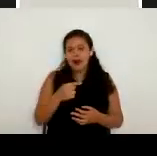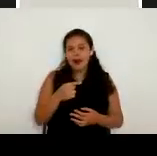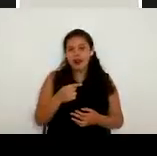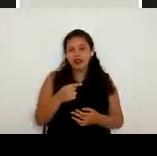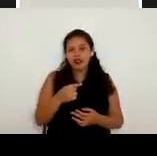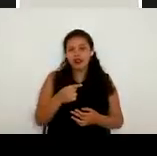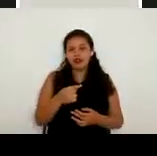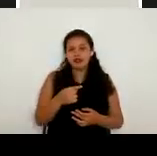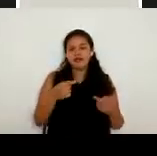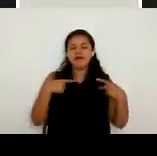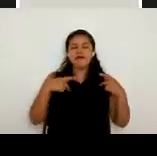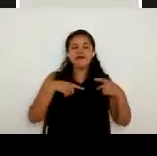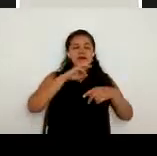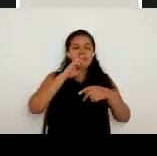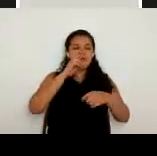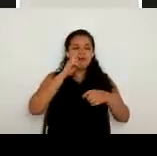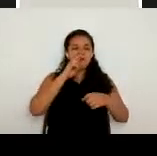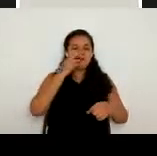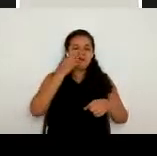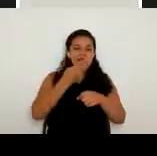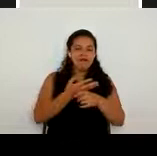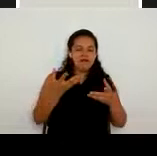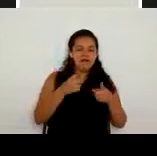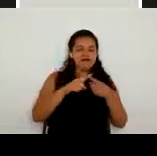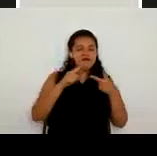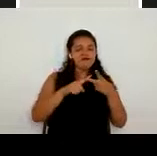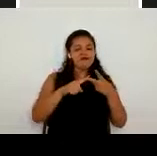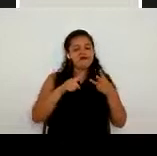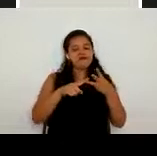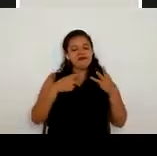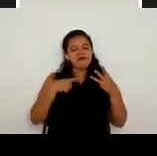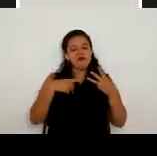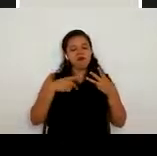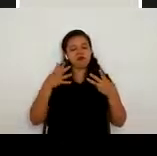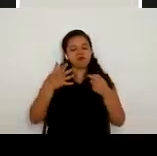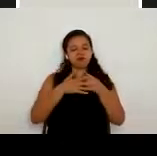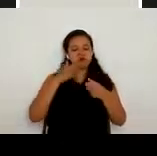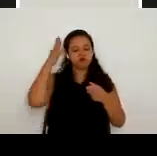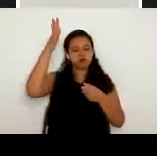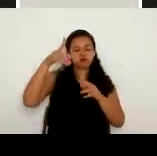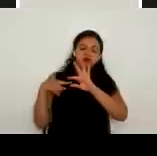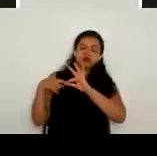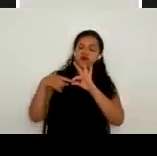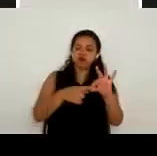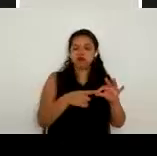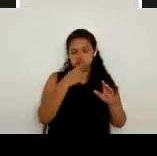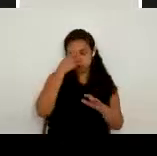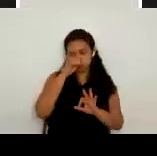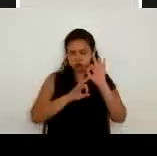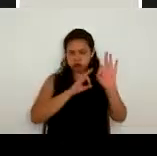responsabilizarse de orientar y concretar el tratamiento a largo plazo necesita que los los